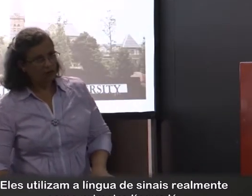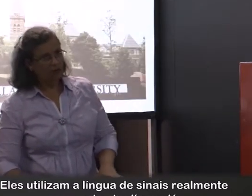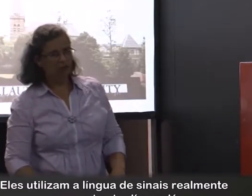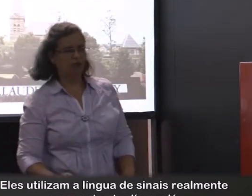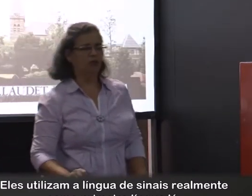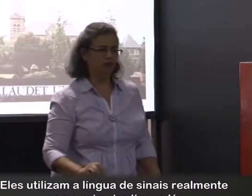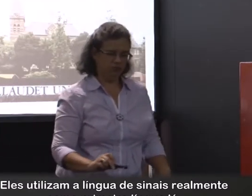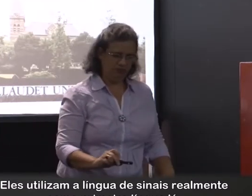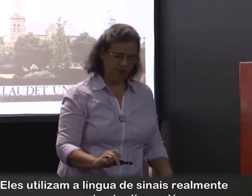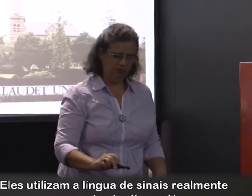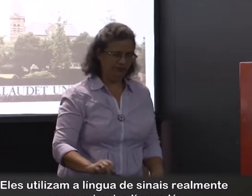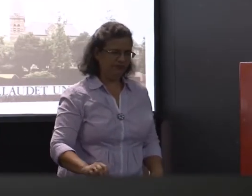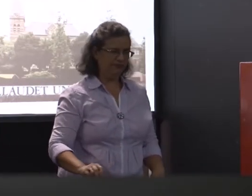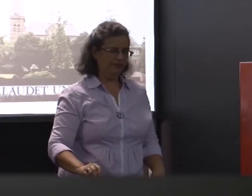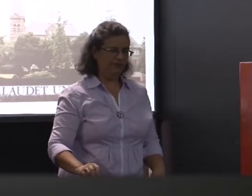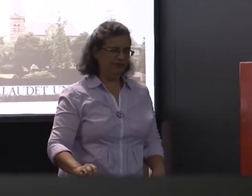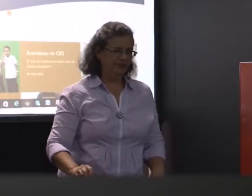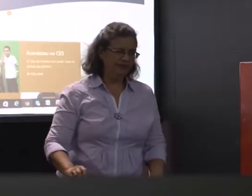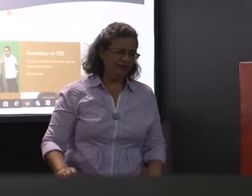naquela universidade.